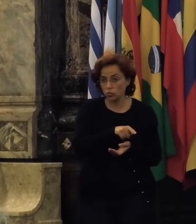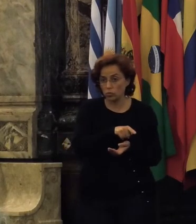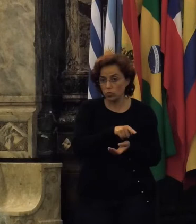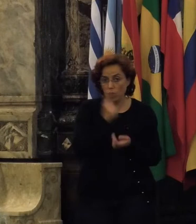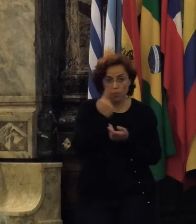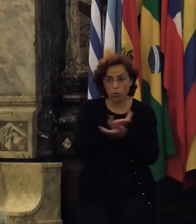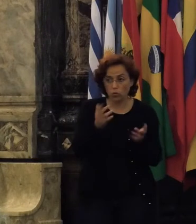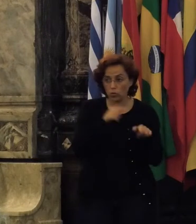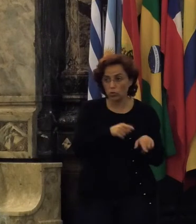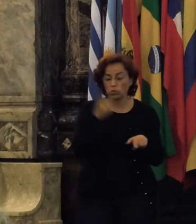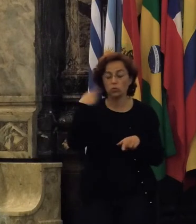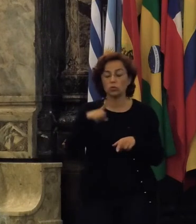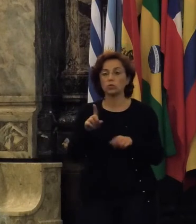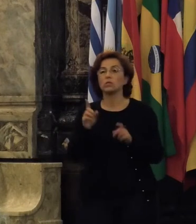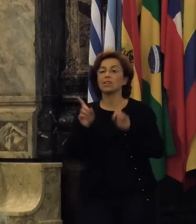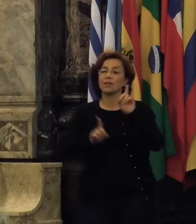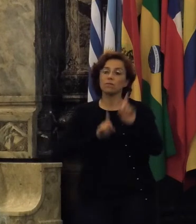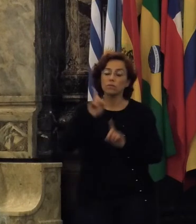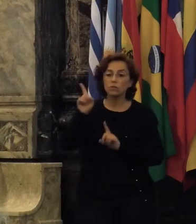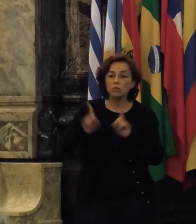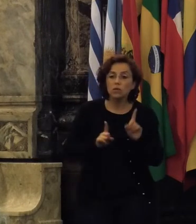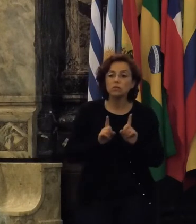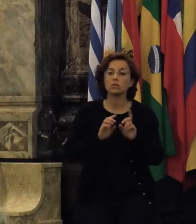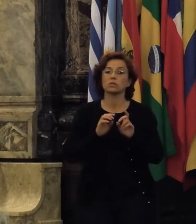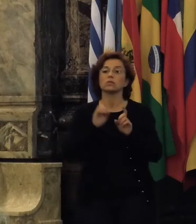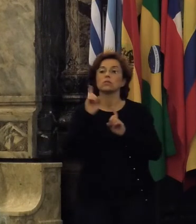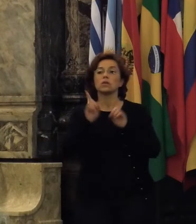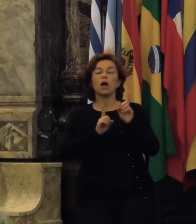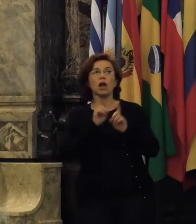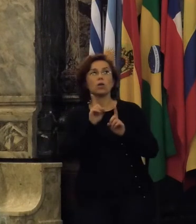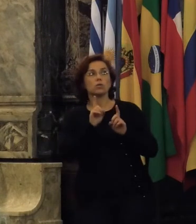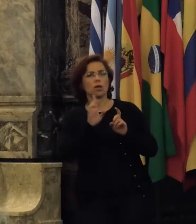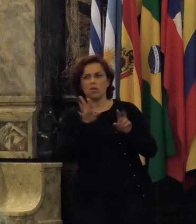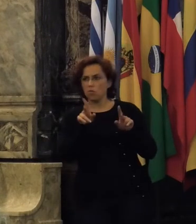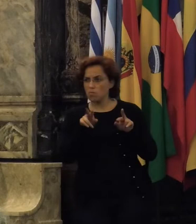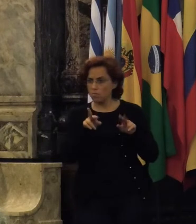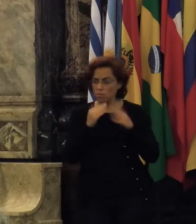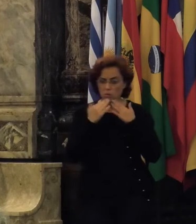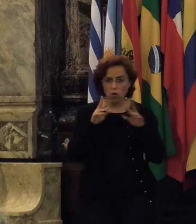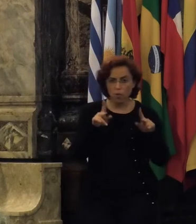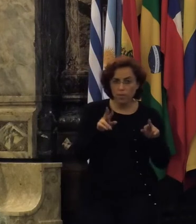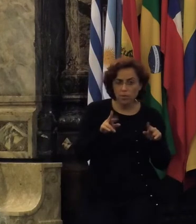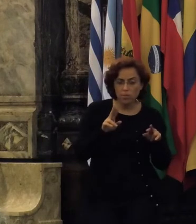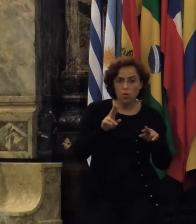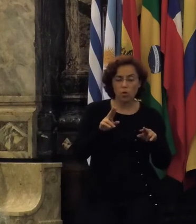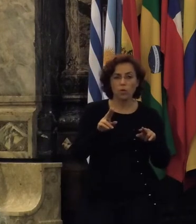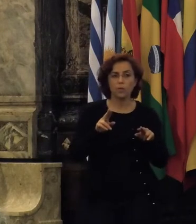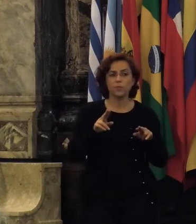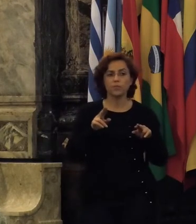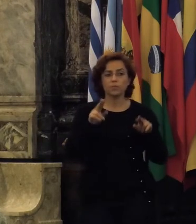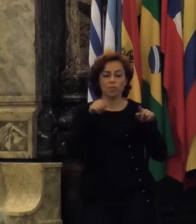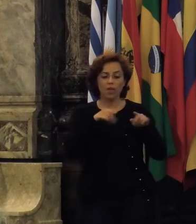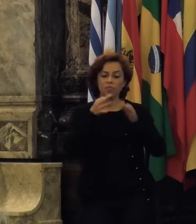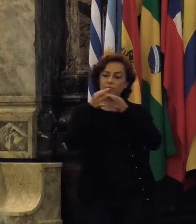Entonces, ¿cómo a veces ciertas interpelaciones? Ahora, ¿es lo mismo que suceda